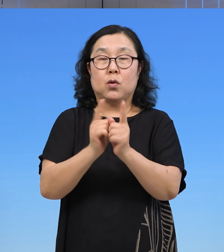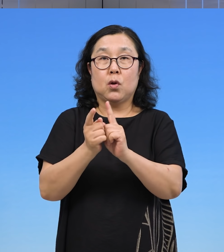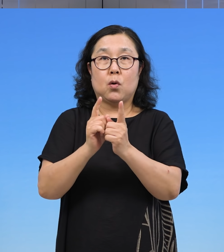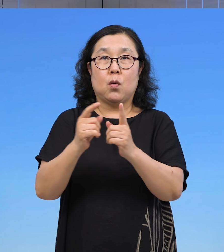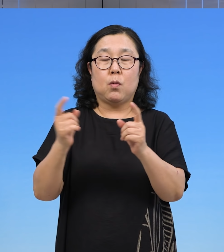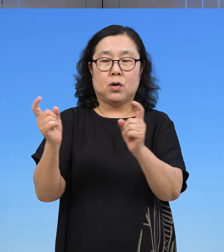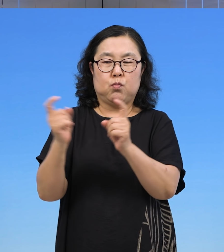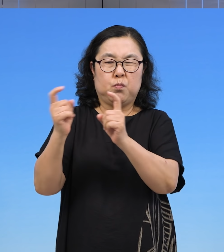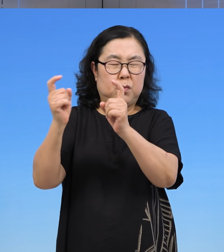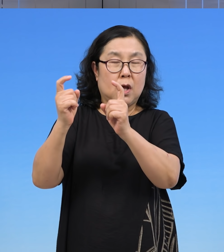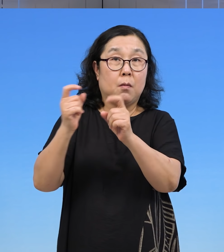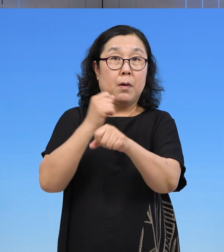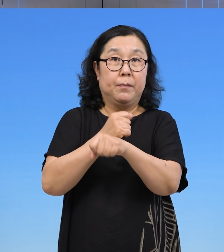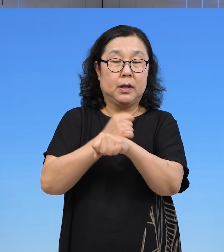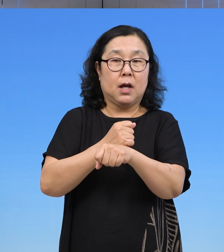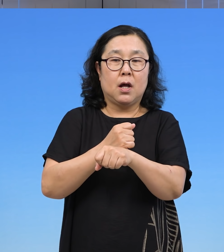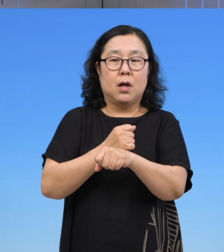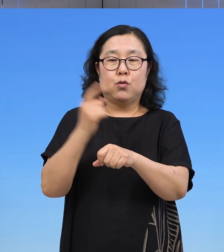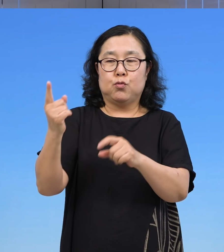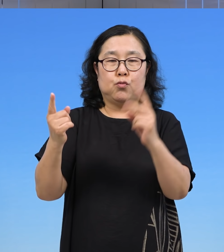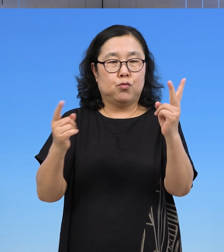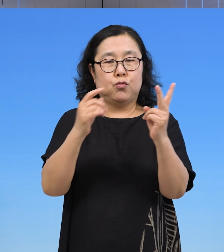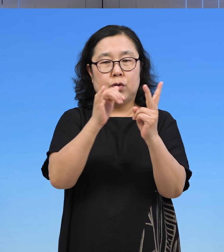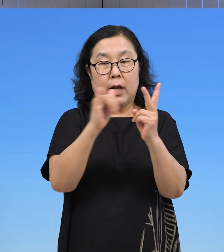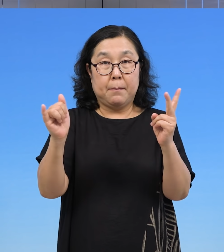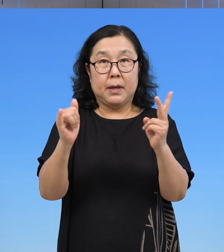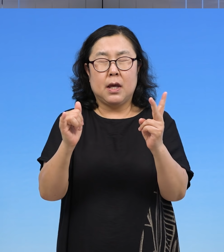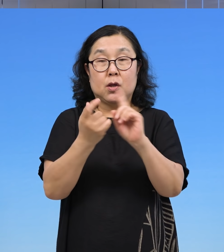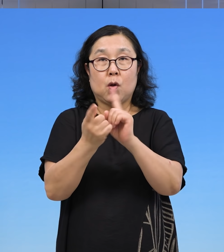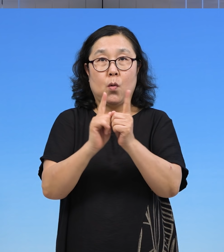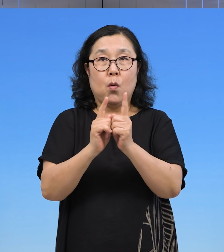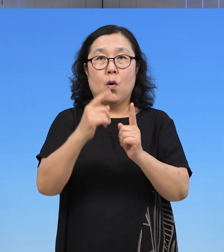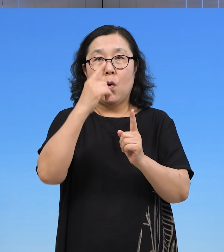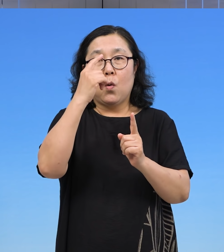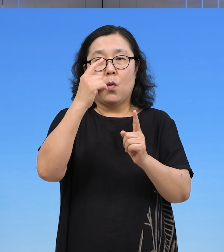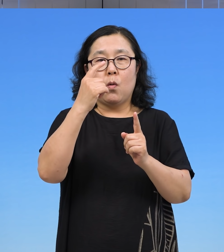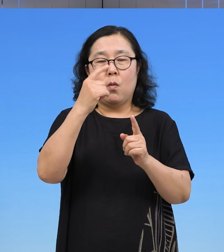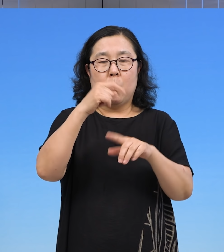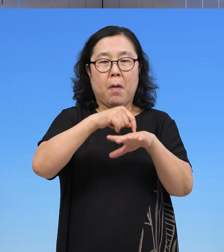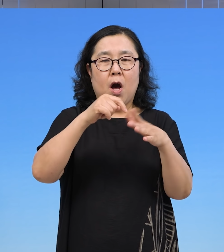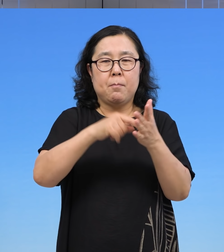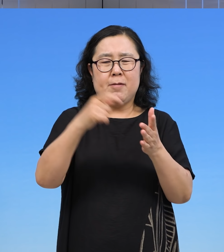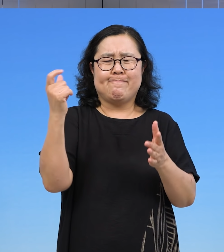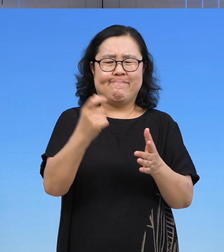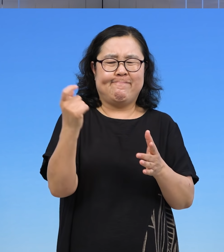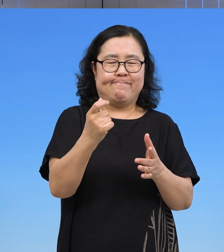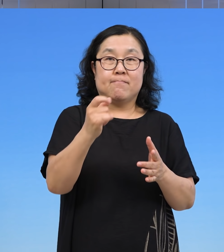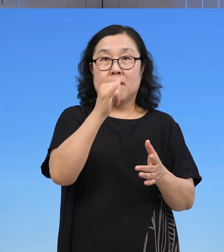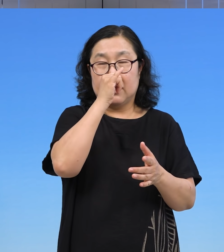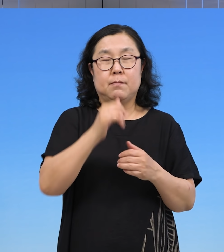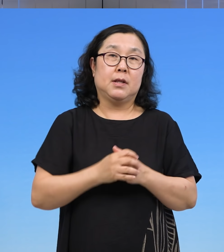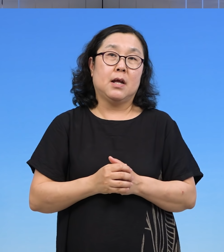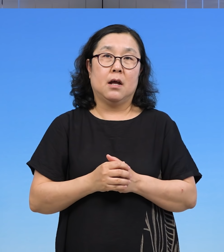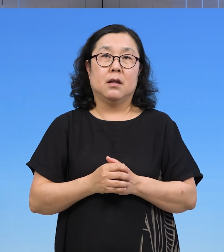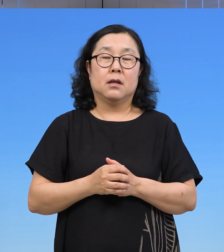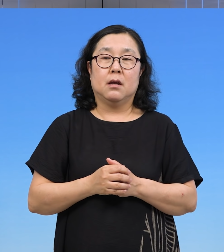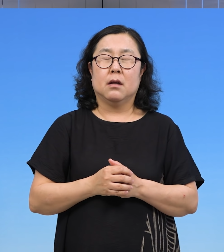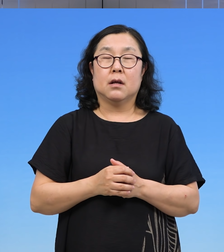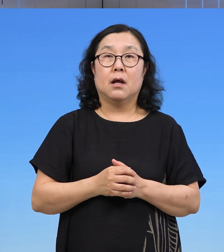사람과 저쪽 극단의 사람이 똑같아요 경직되어 있는 것 예수 믿는 우리는 그러시면 안 됩니다 모 아니면 도